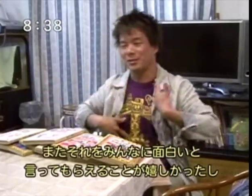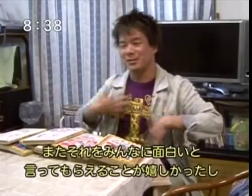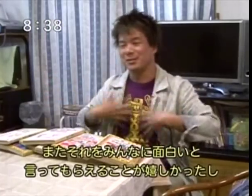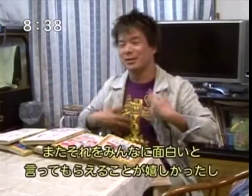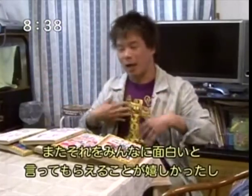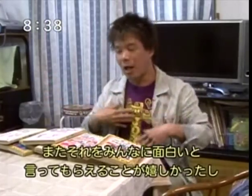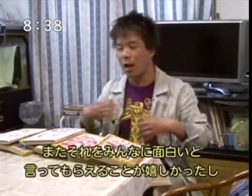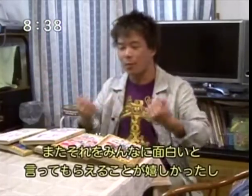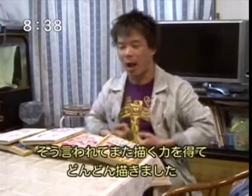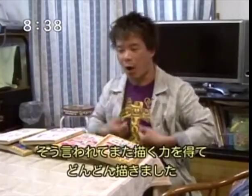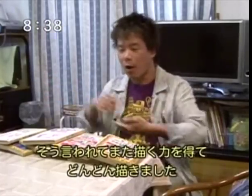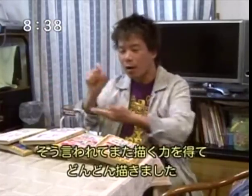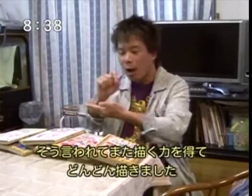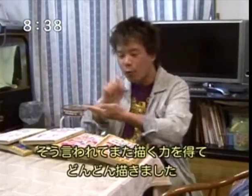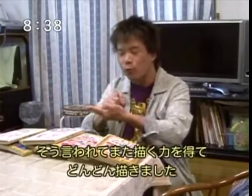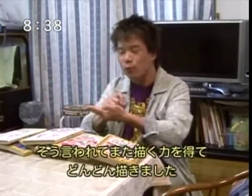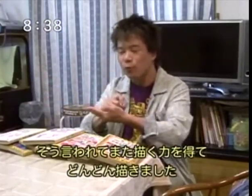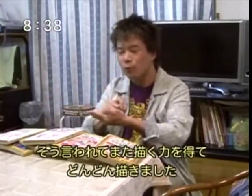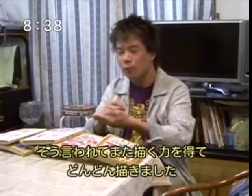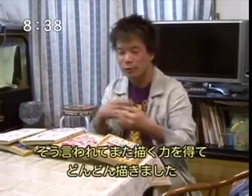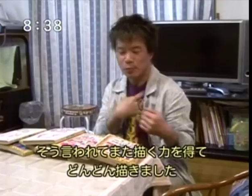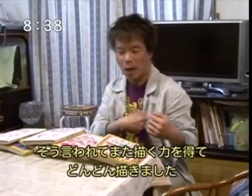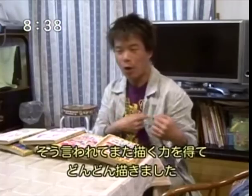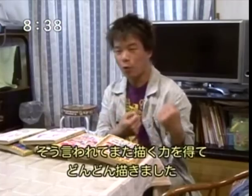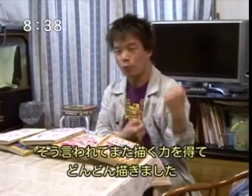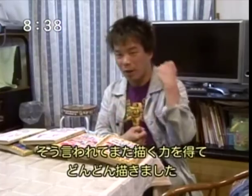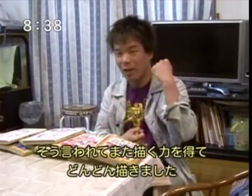そう言われてまた書く力を得てどんどん書きました。